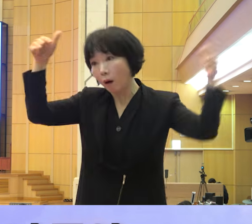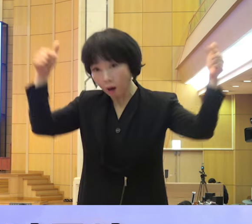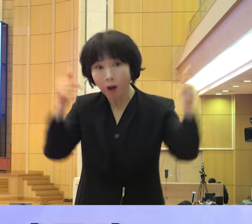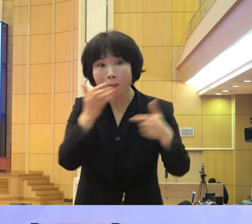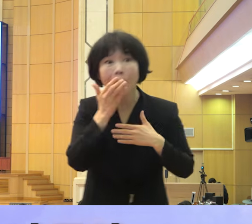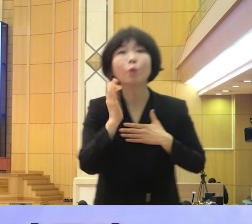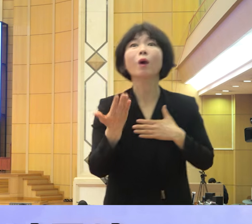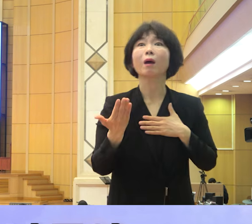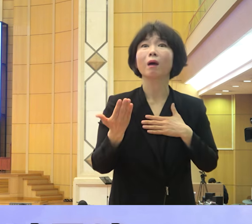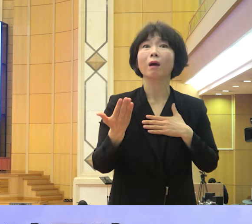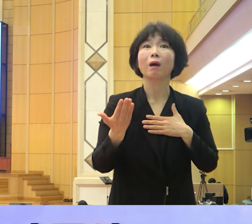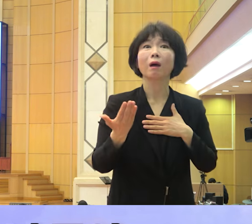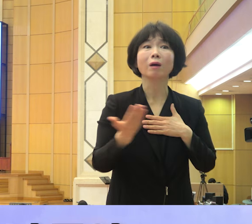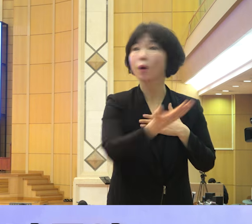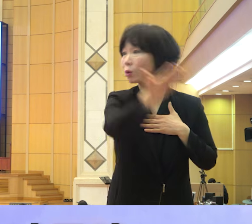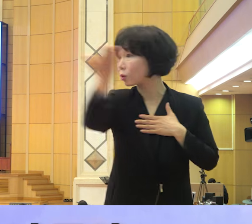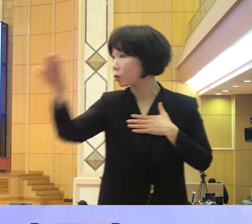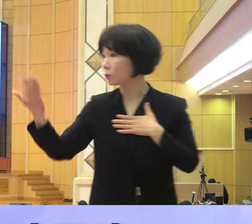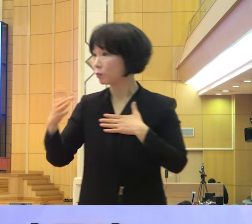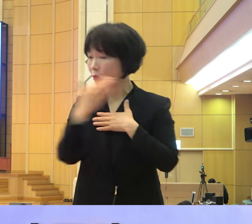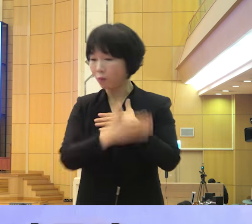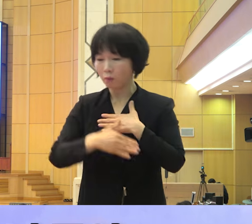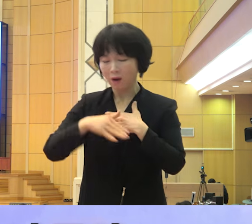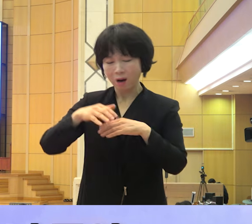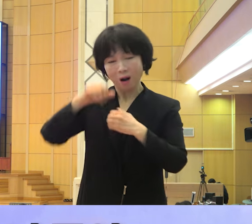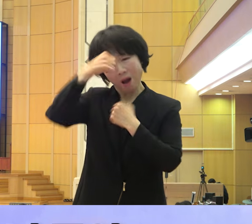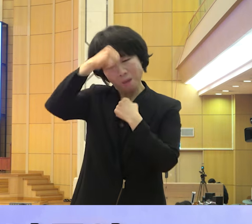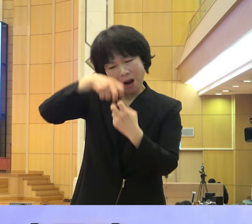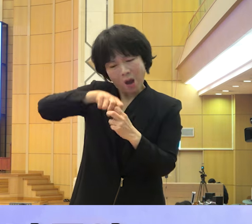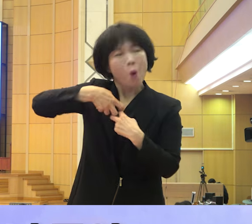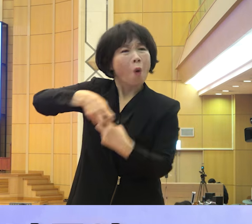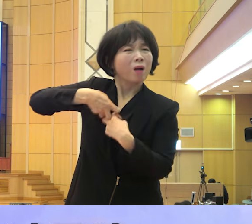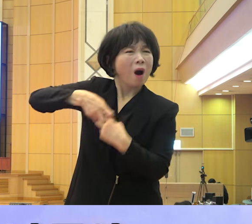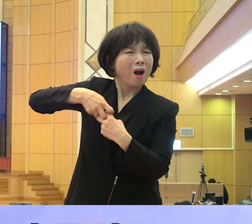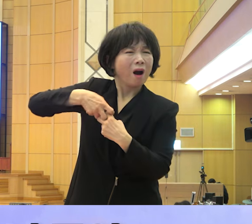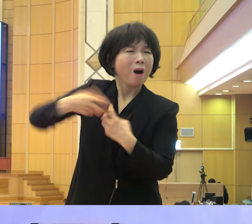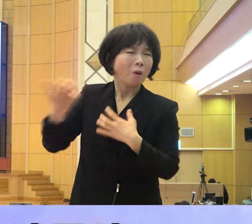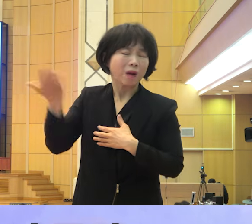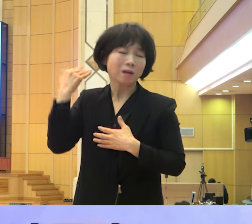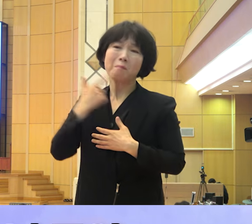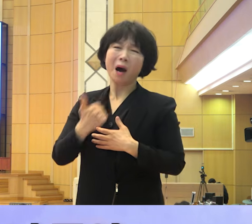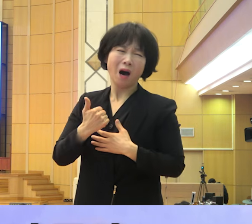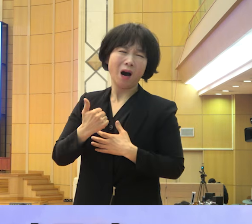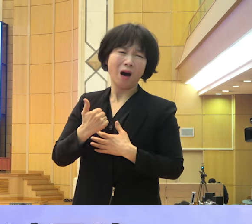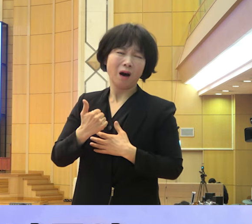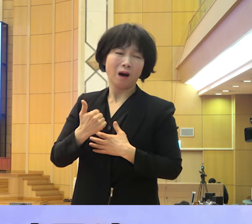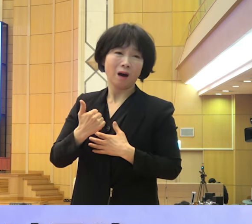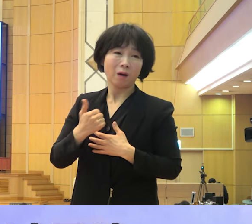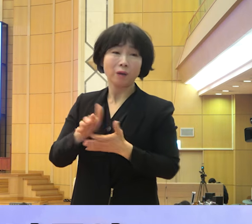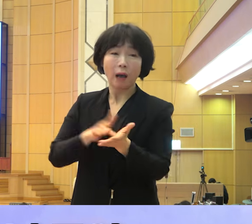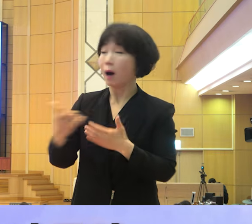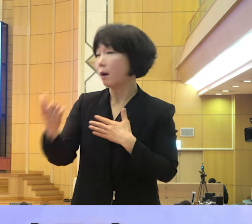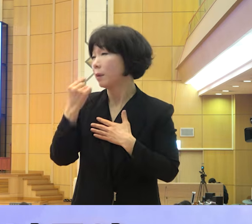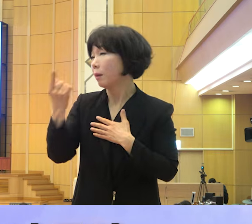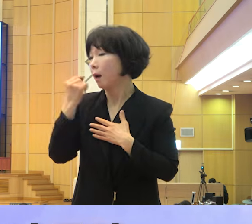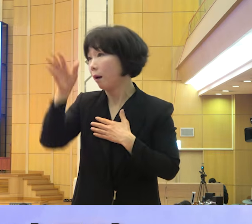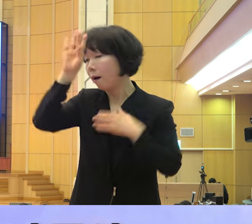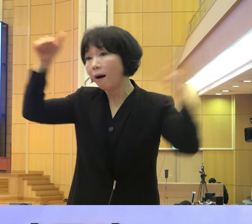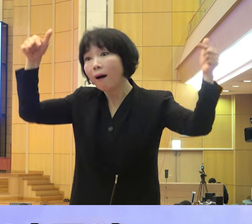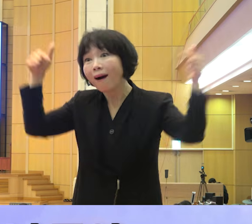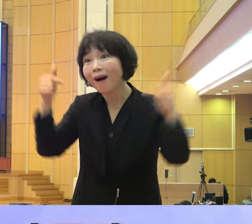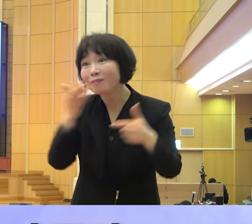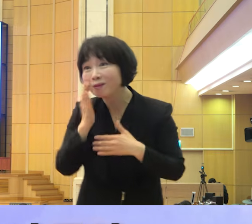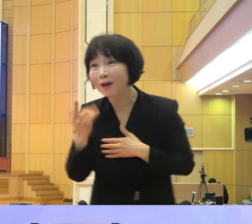발목 관절이라든지 등 이런 것 때문에 제가 그 영양제를 먹고 있는데, 이 MSM